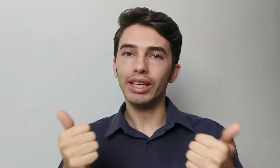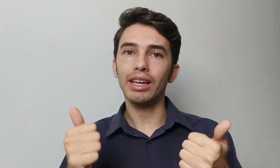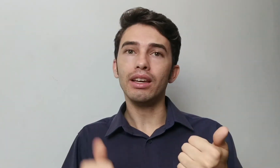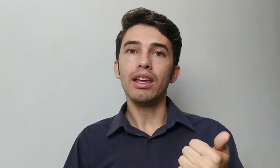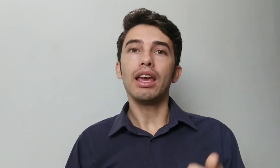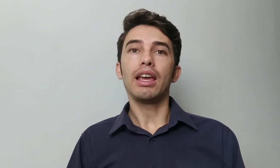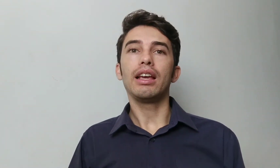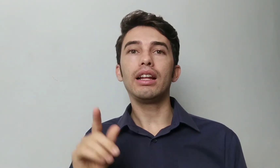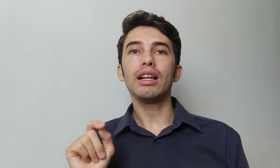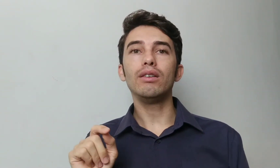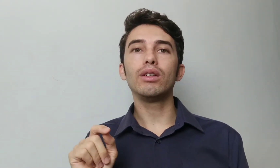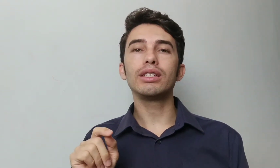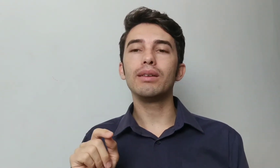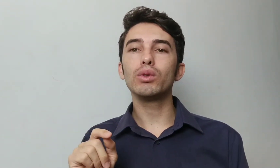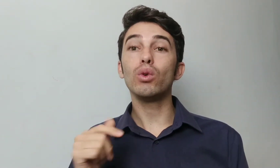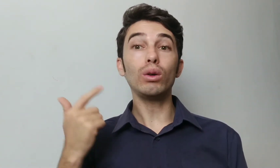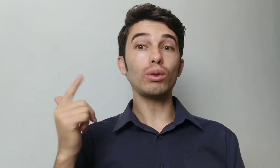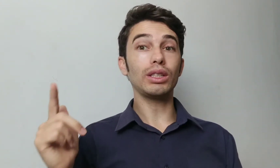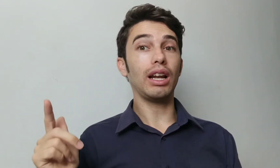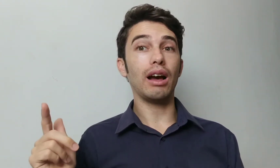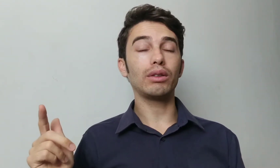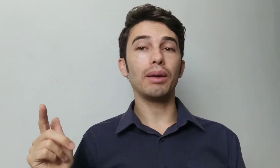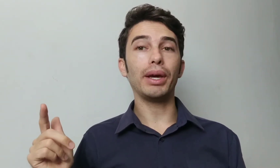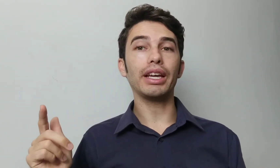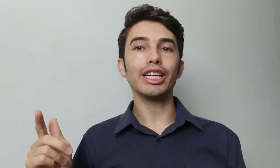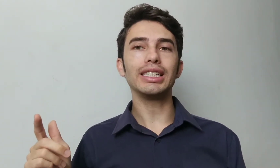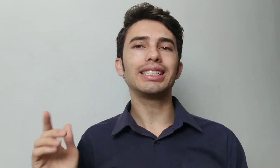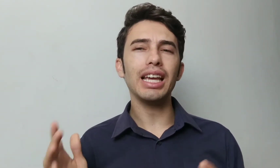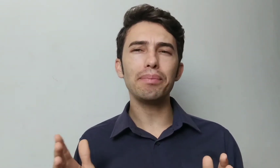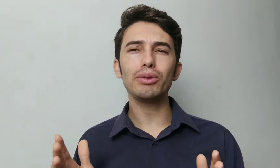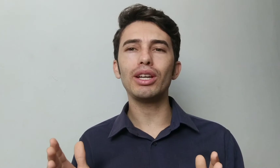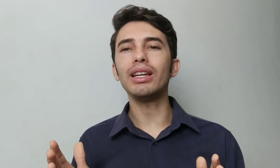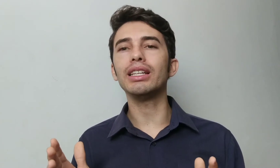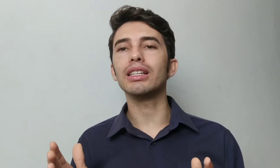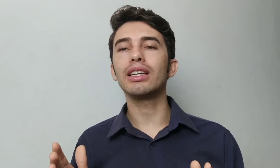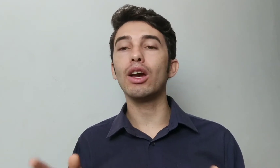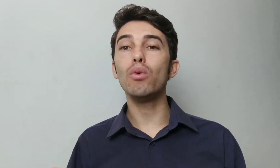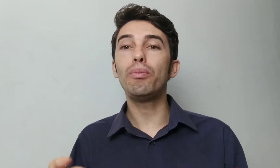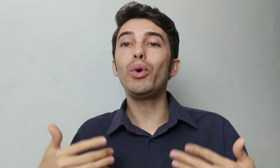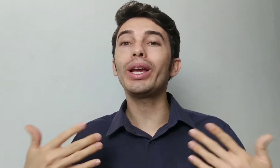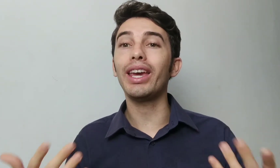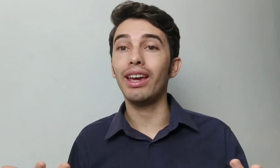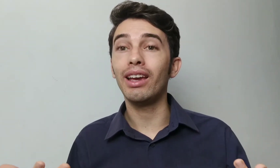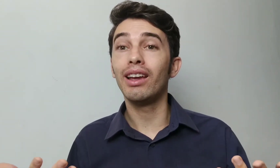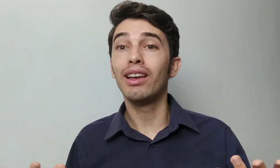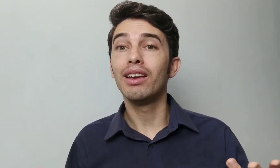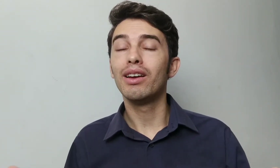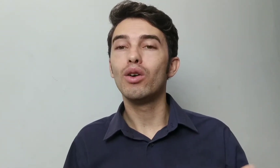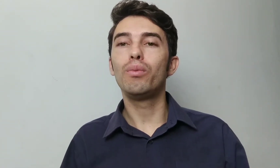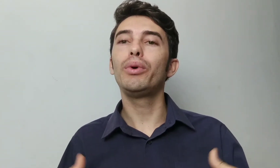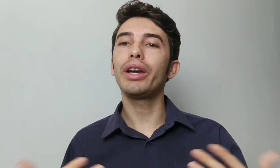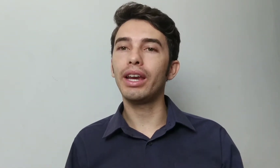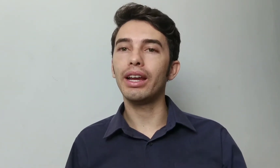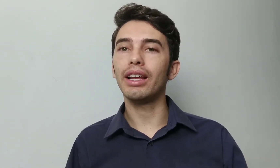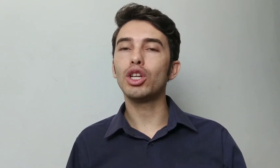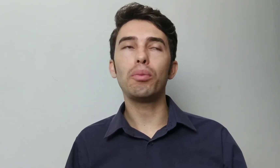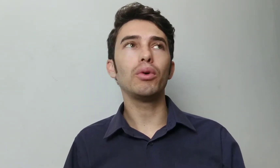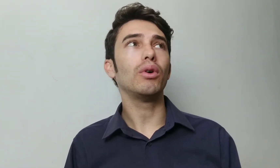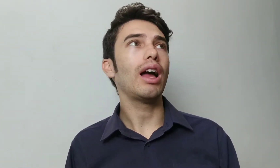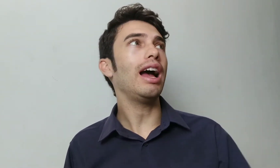Ok? Então nós temos outro sinal também que a gente sempre utiliza, que é o porquê. Por quê, né? Tipo,